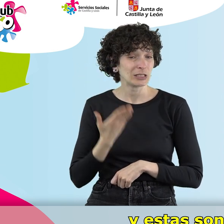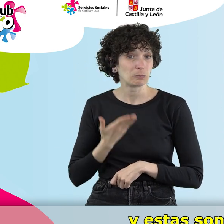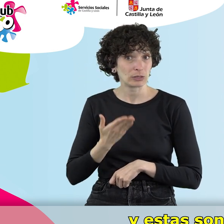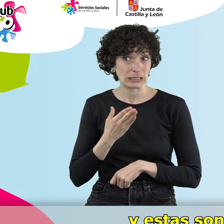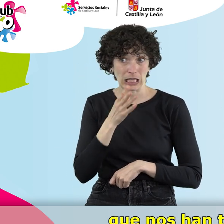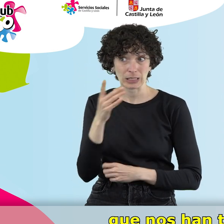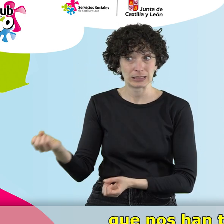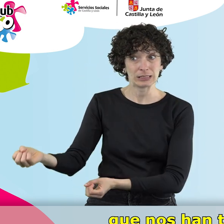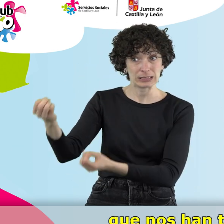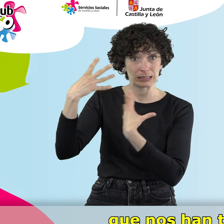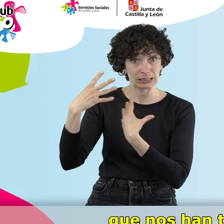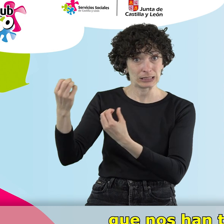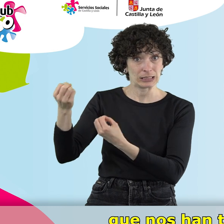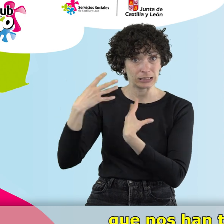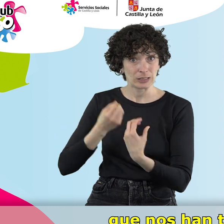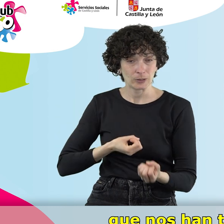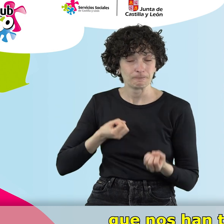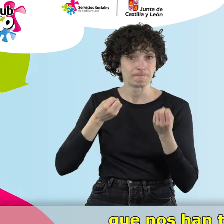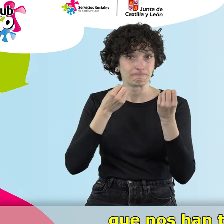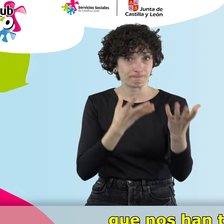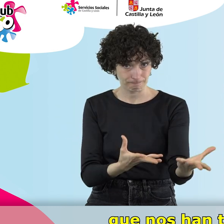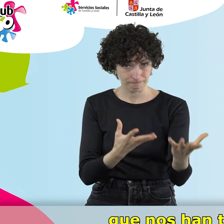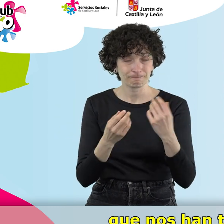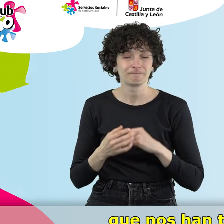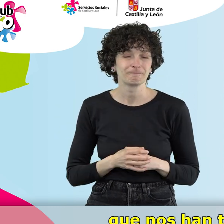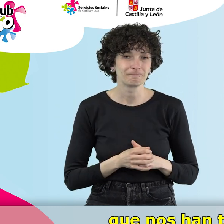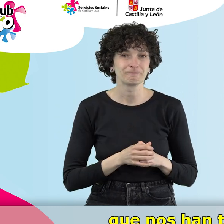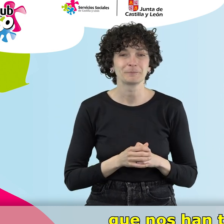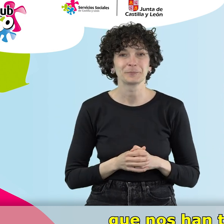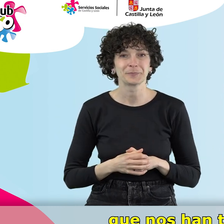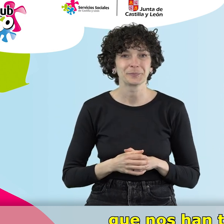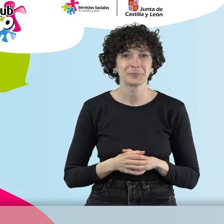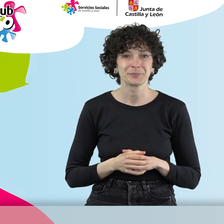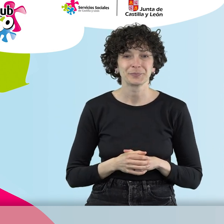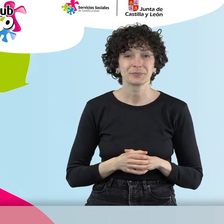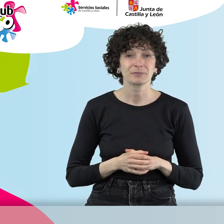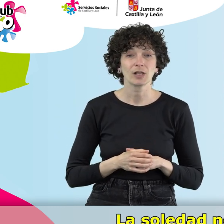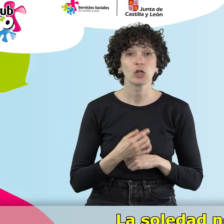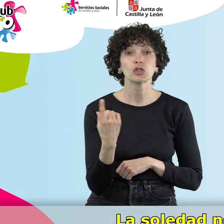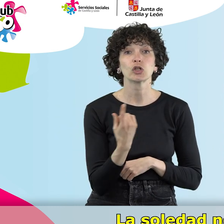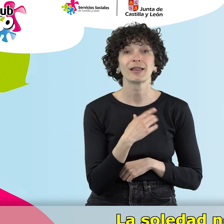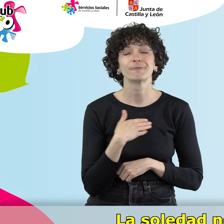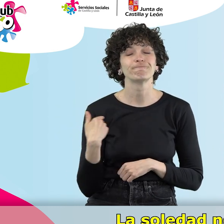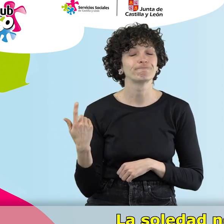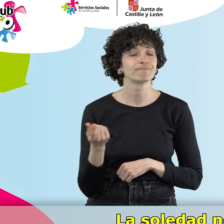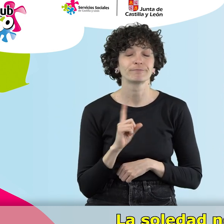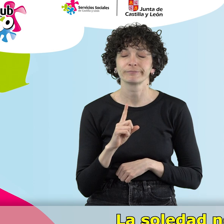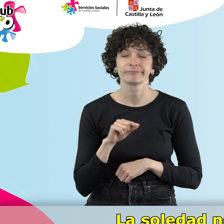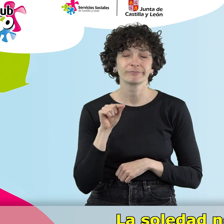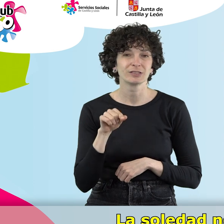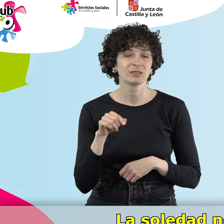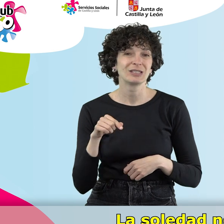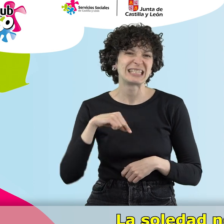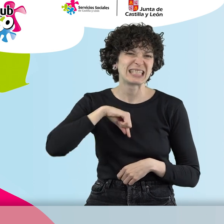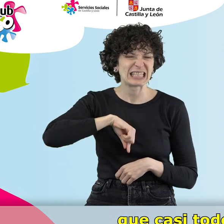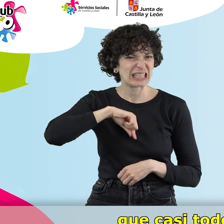más importantes que nos han transmitido los colaboradores en este podcast. La soledad no deseada es